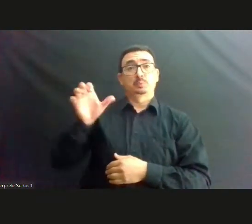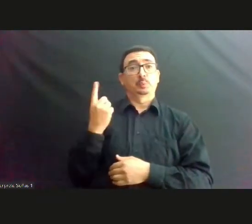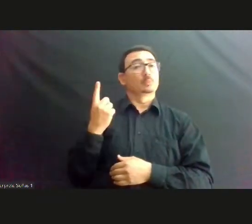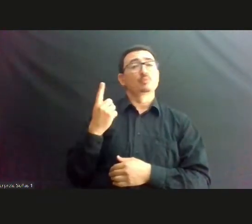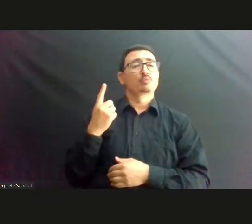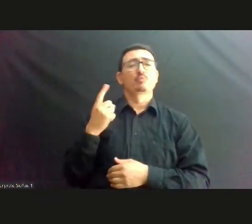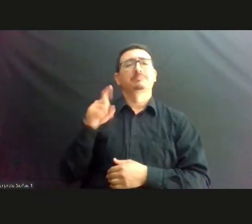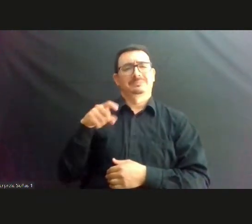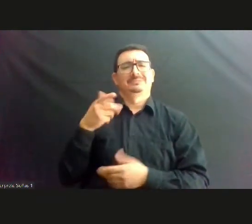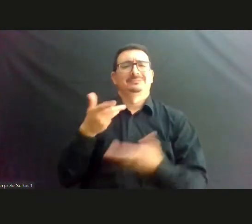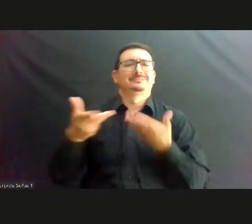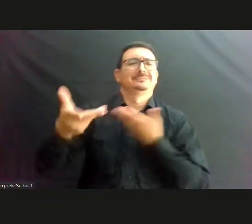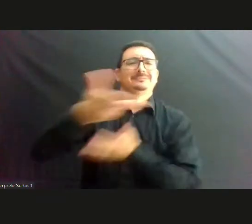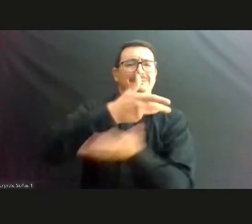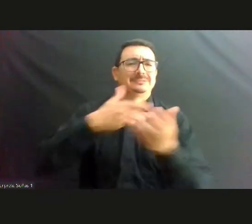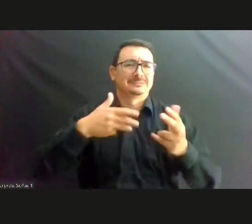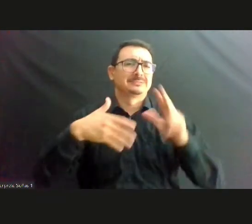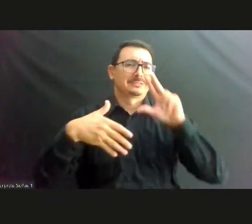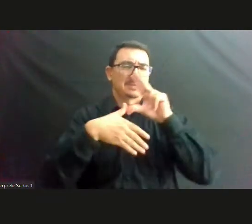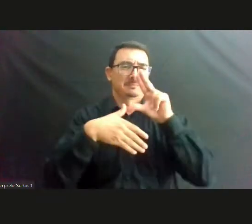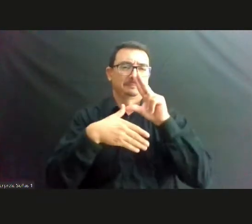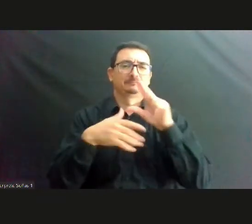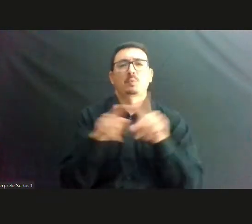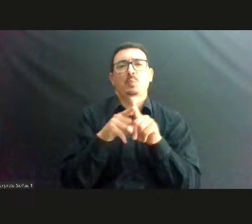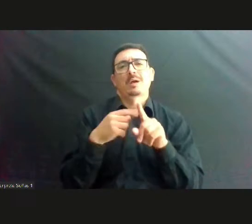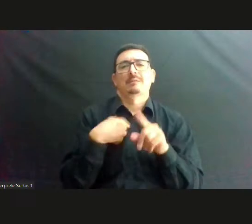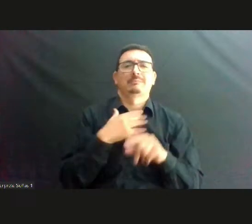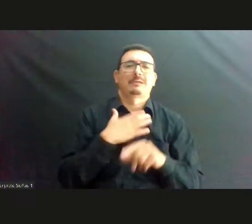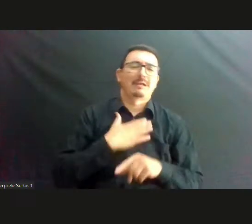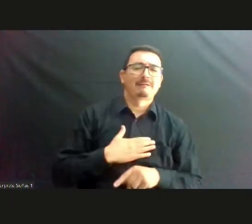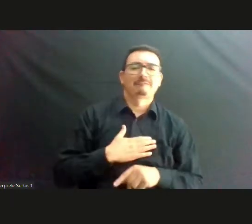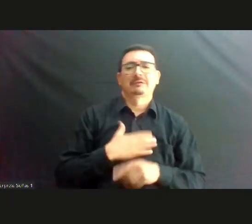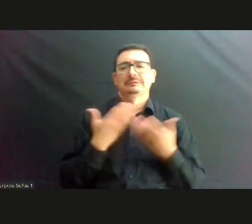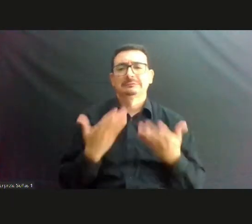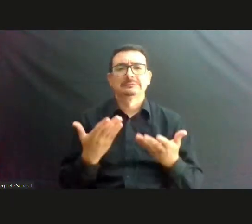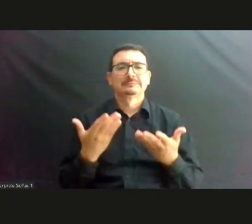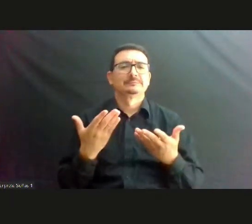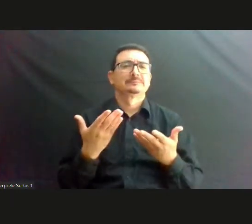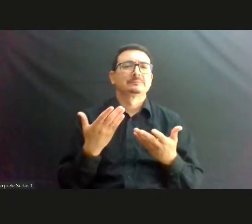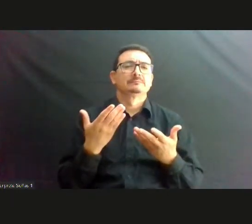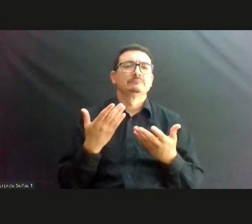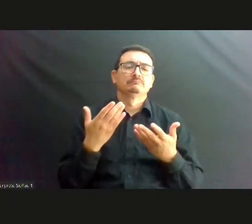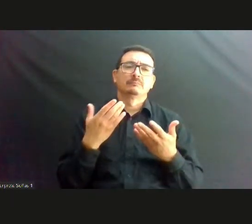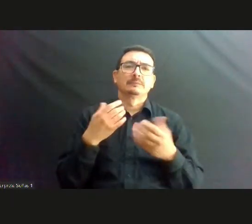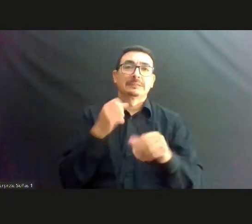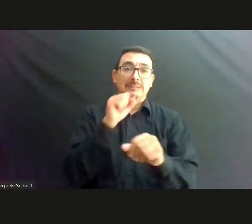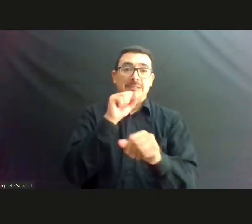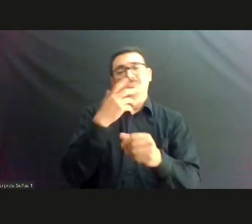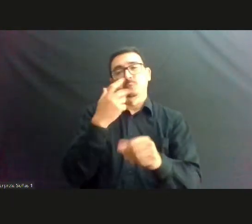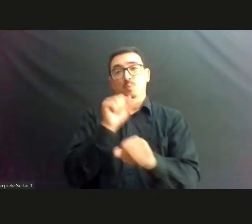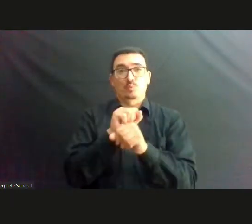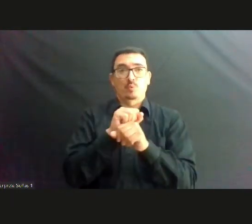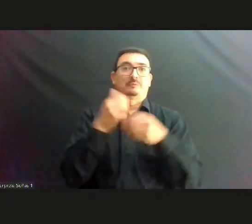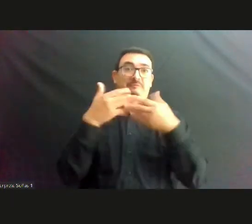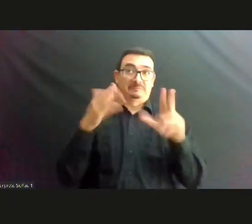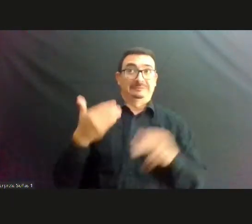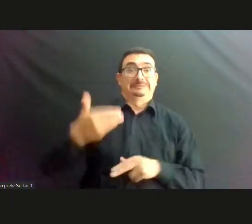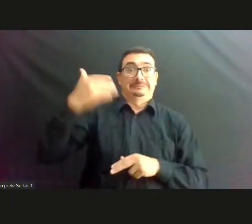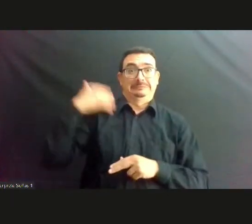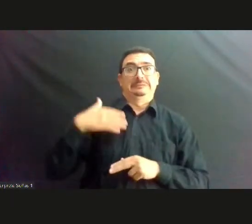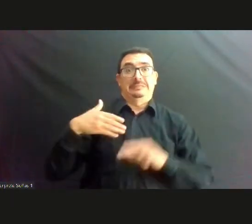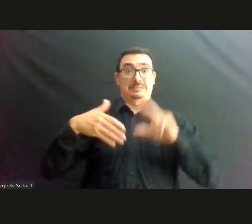señalar el importante trabajo que se ha hecho en la agenda regional, la agenda